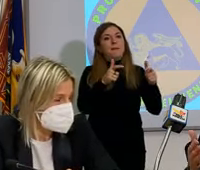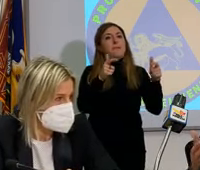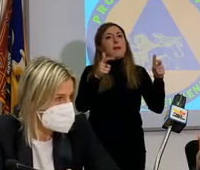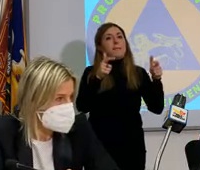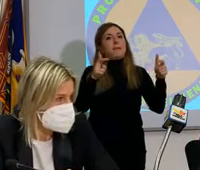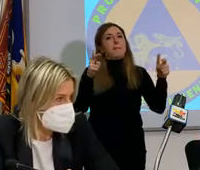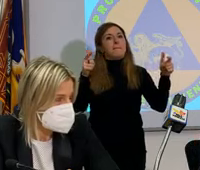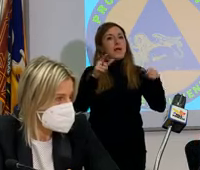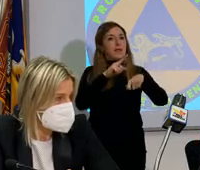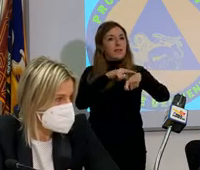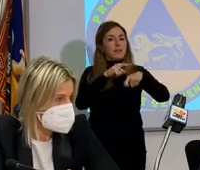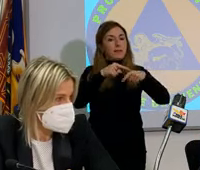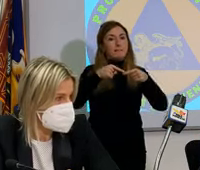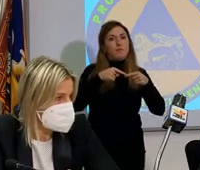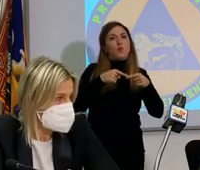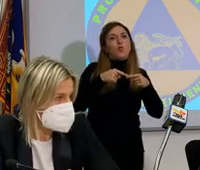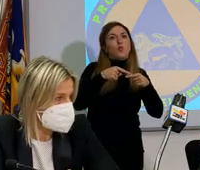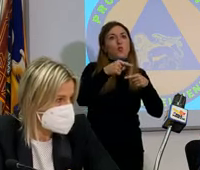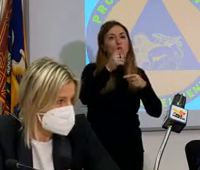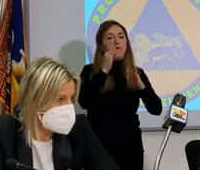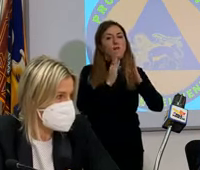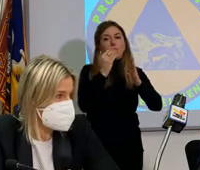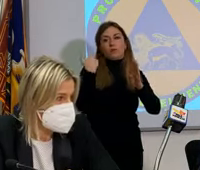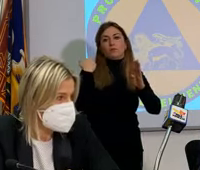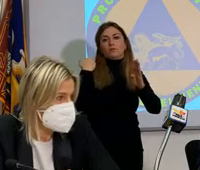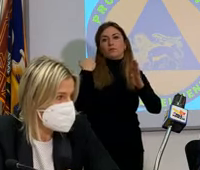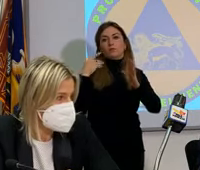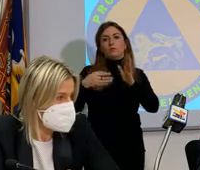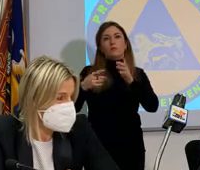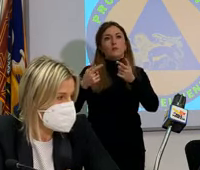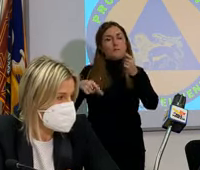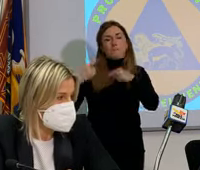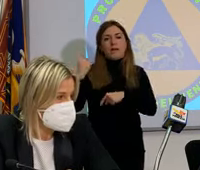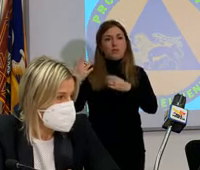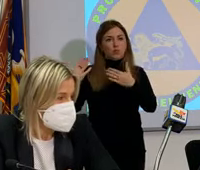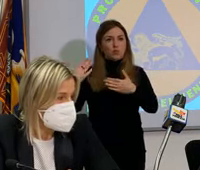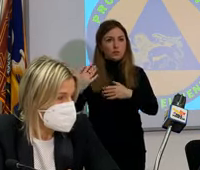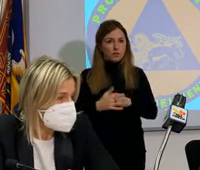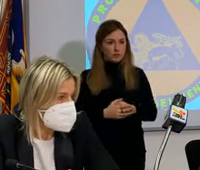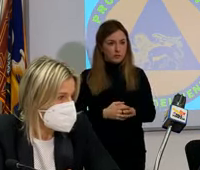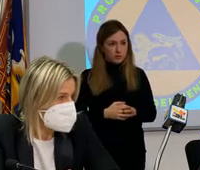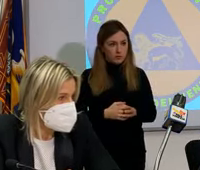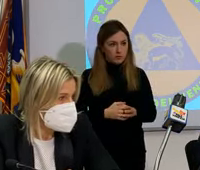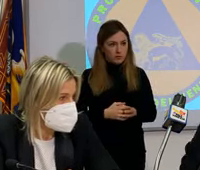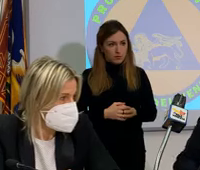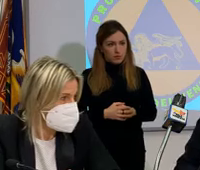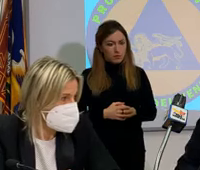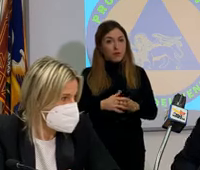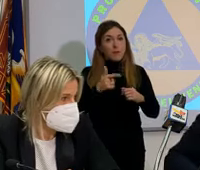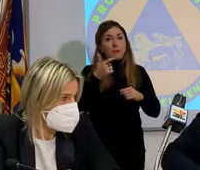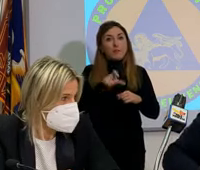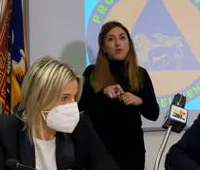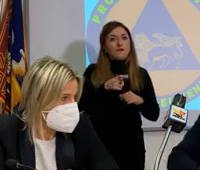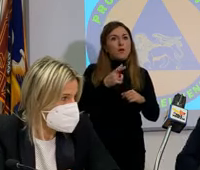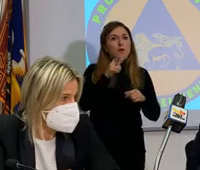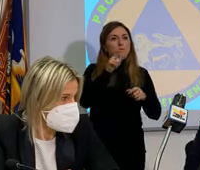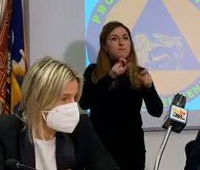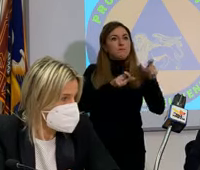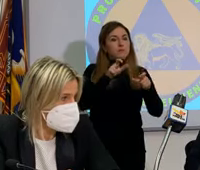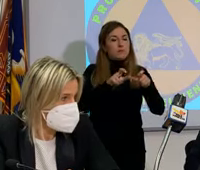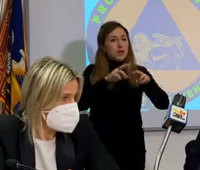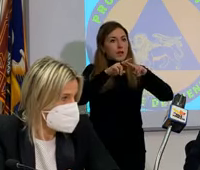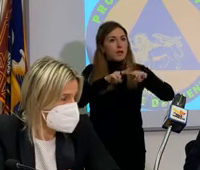a lungo nel tempo rispetto alla prima che invece è cresciuta di colpo e non è perché chi passionista regola t 3 mesi è